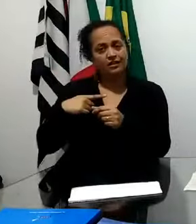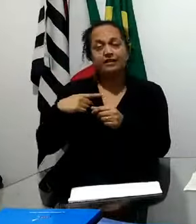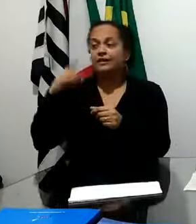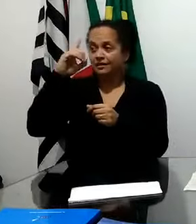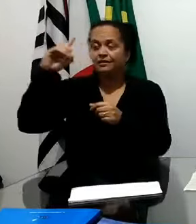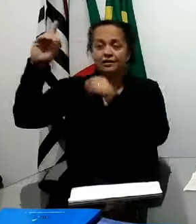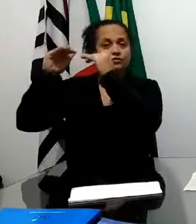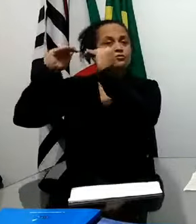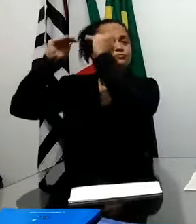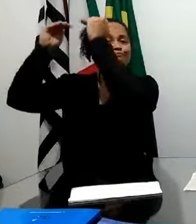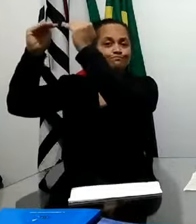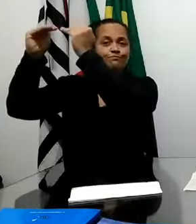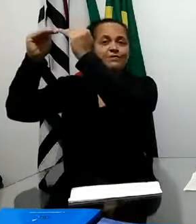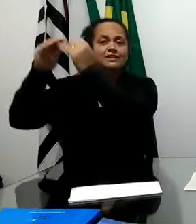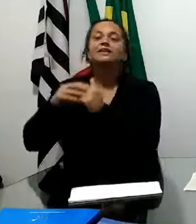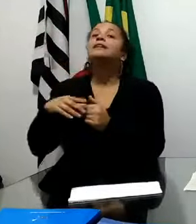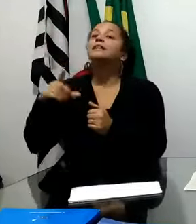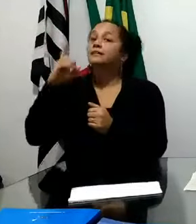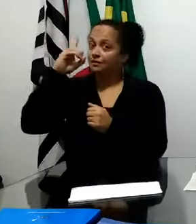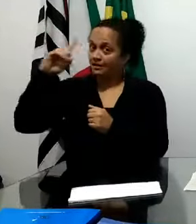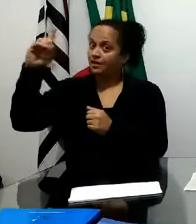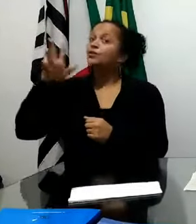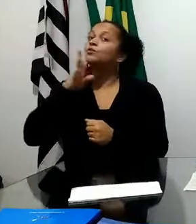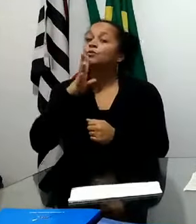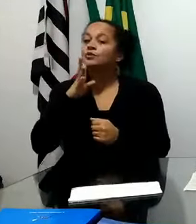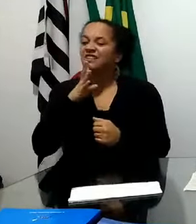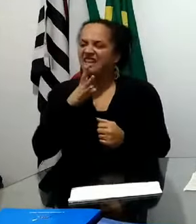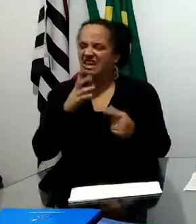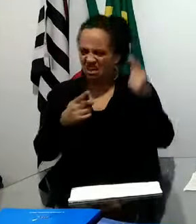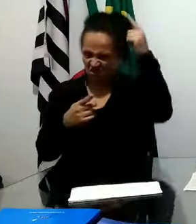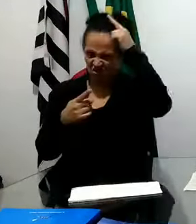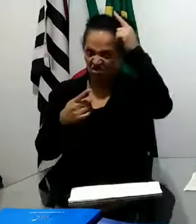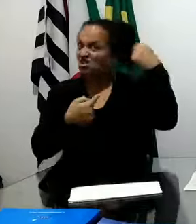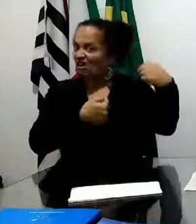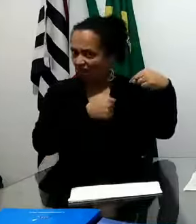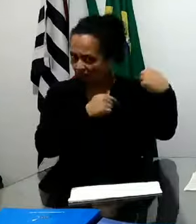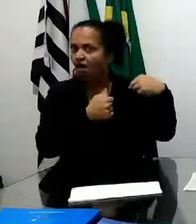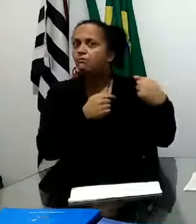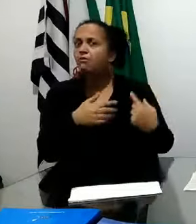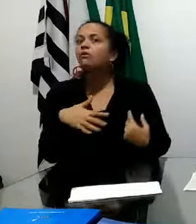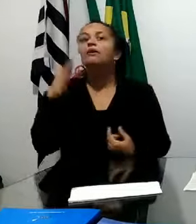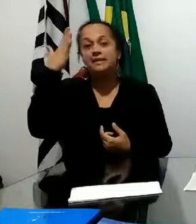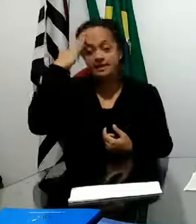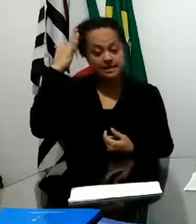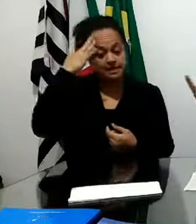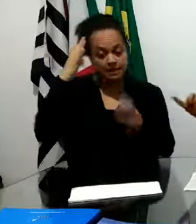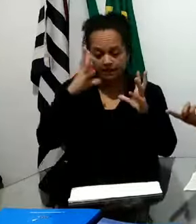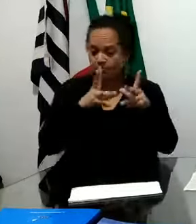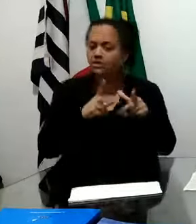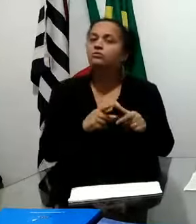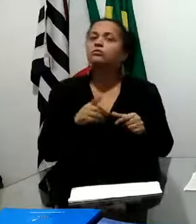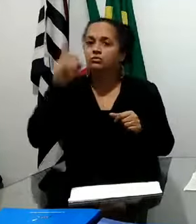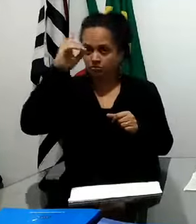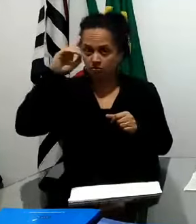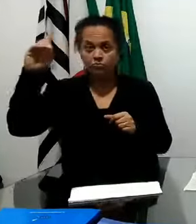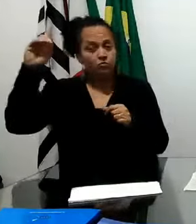Deus conhece todos os planos do diabo. Deus sabe tudo, tudo que está por